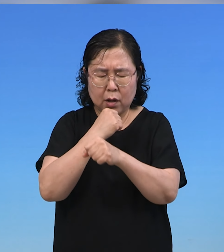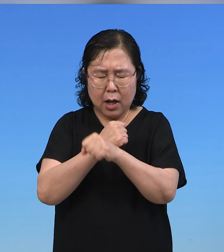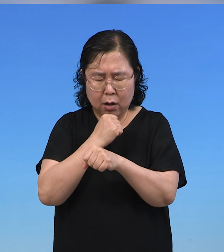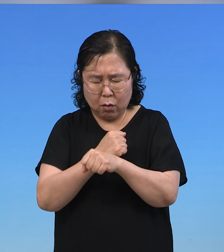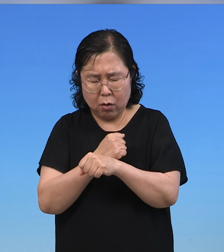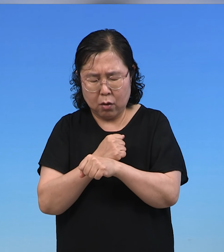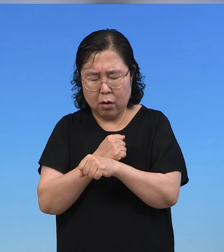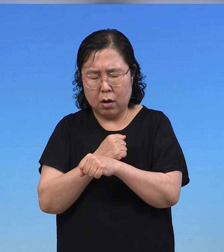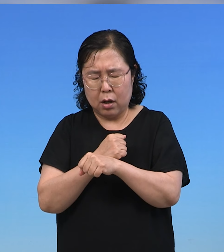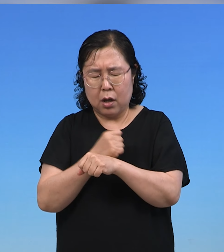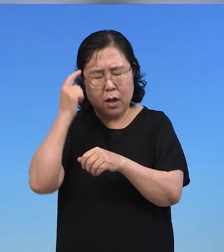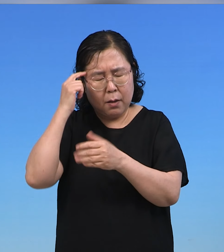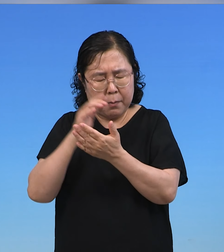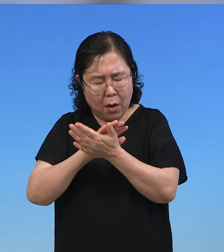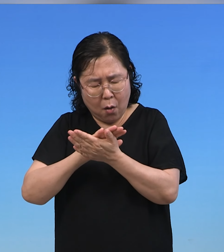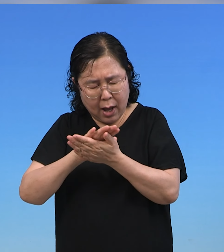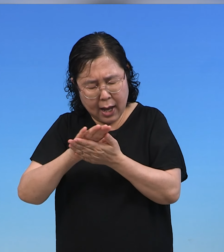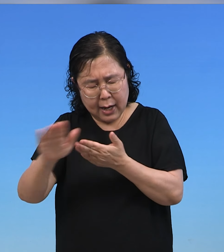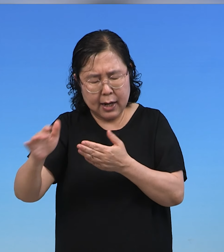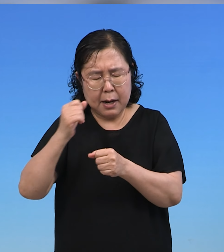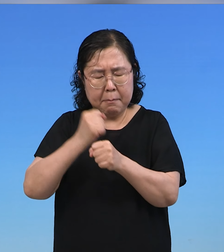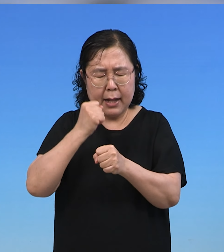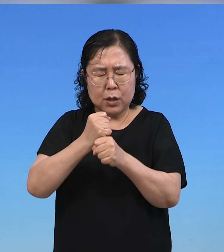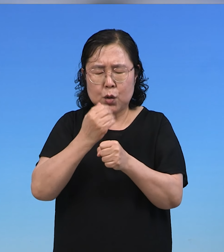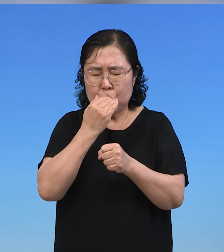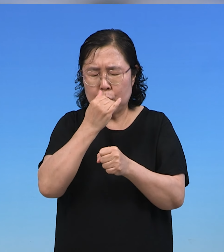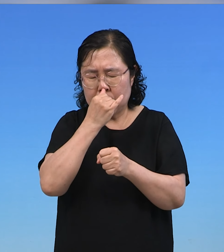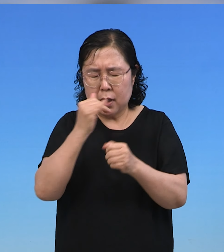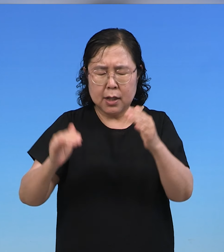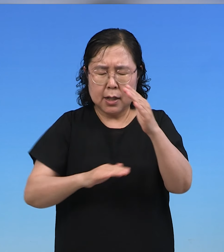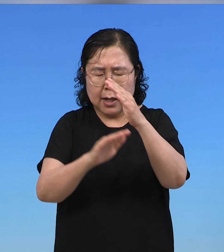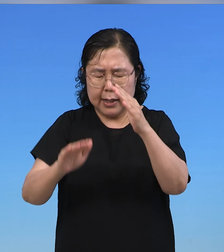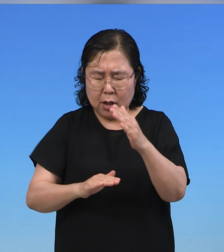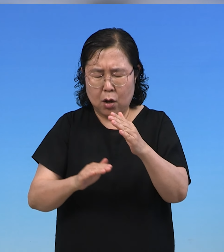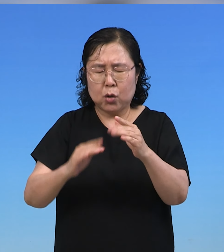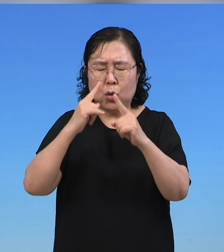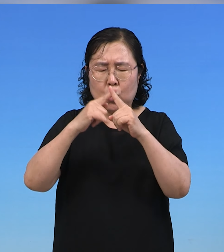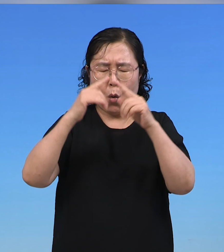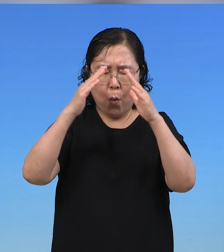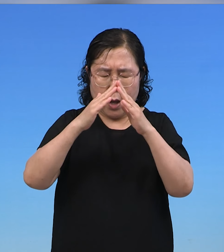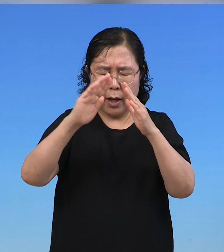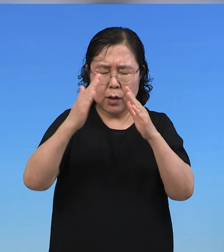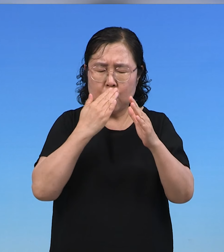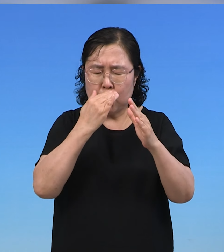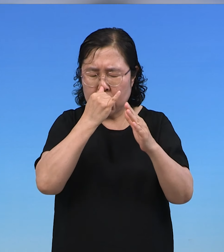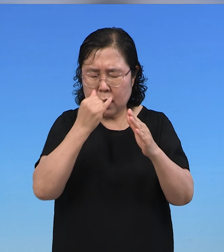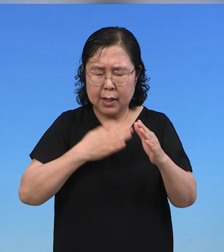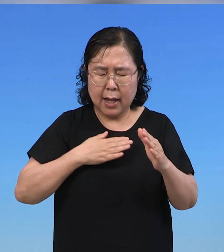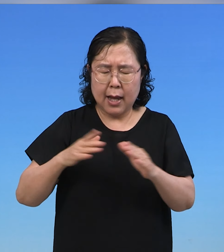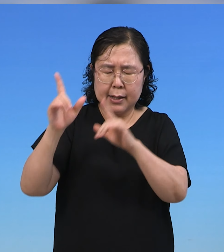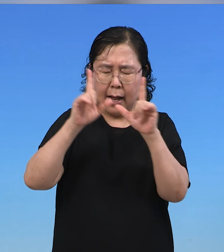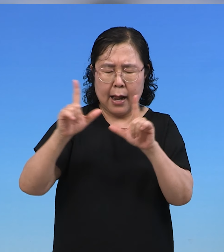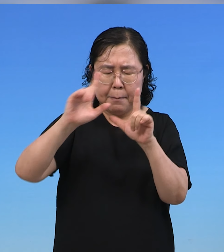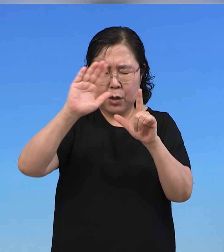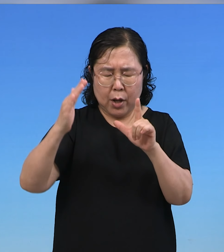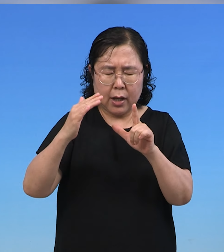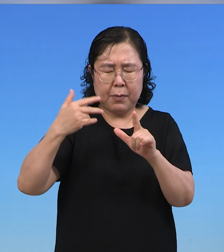용서하면서 그렇게 평화를 만들어 나가는 가정이 되도록, 교회가 되도록, 우리 삶이 되도록